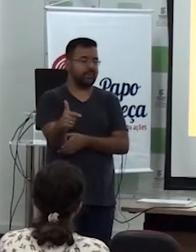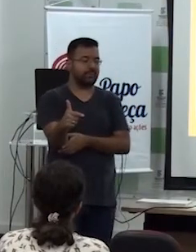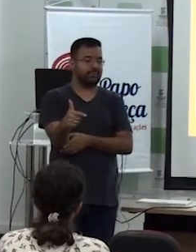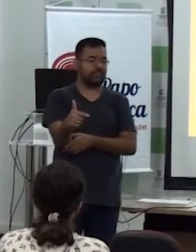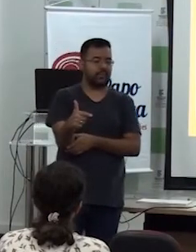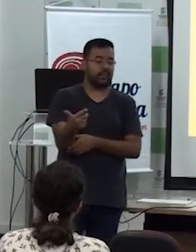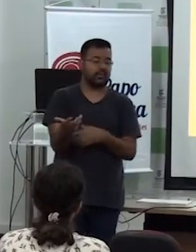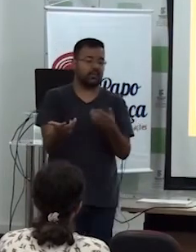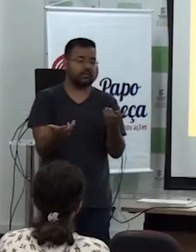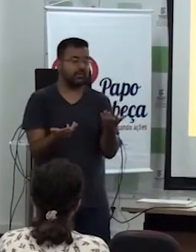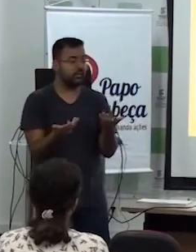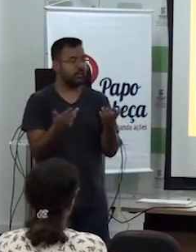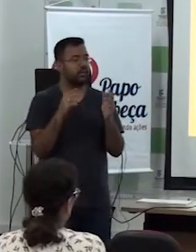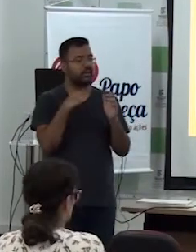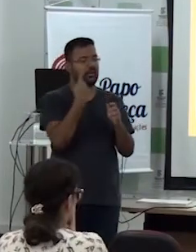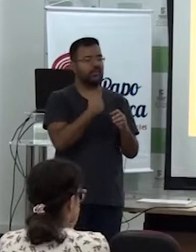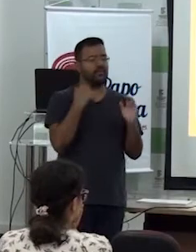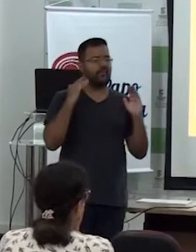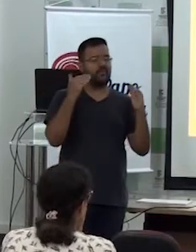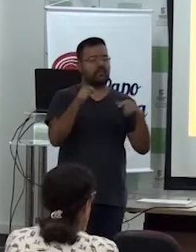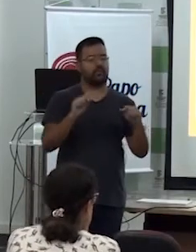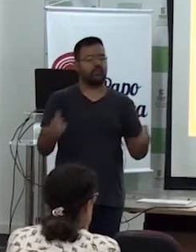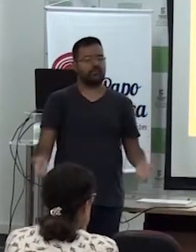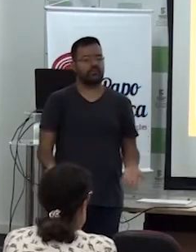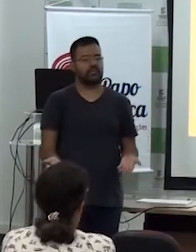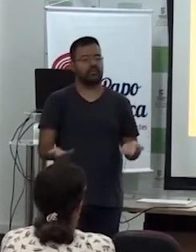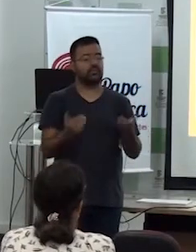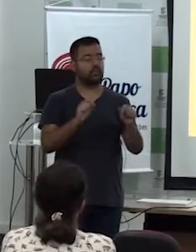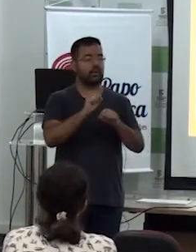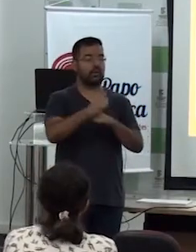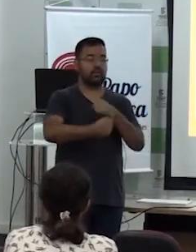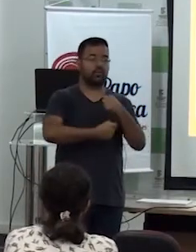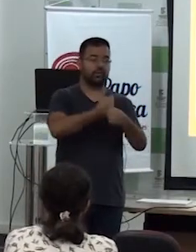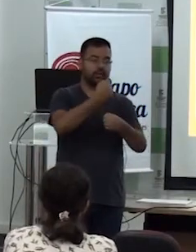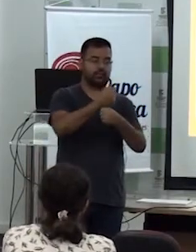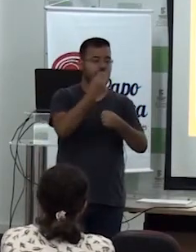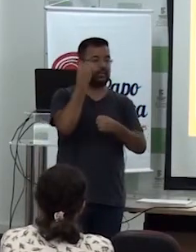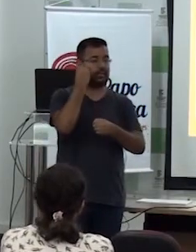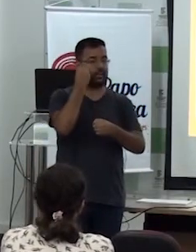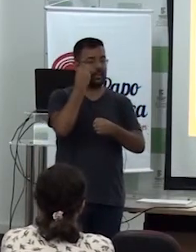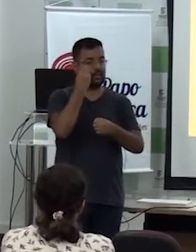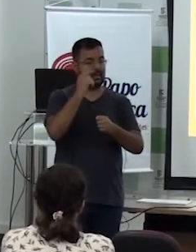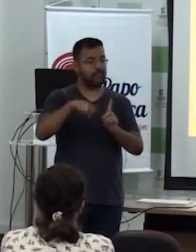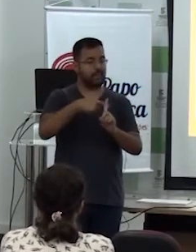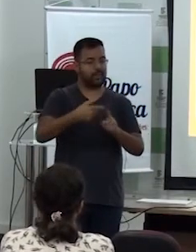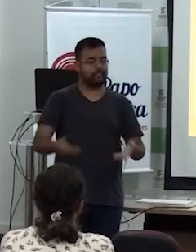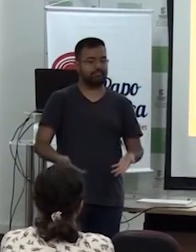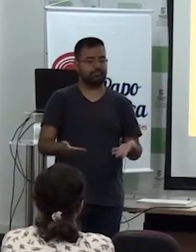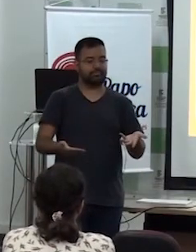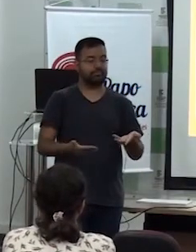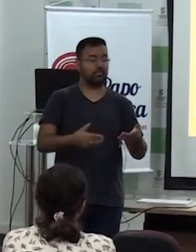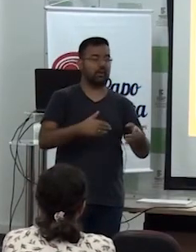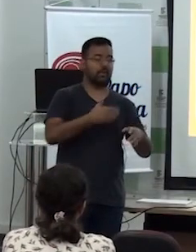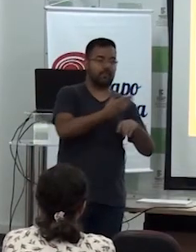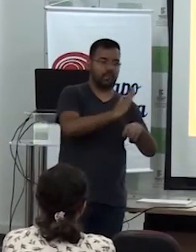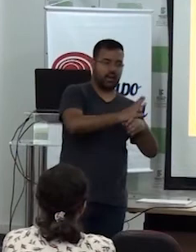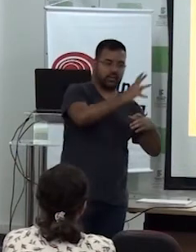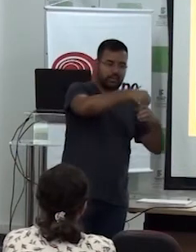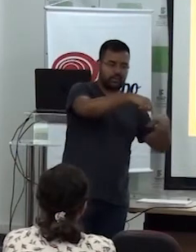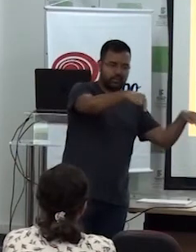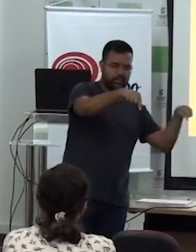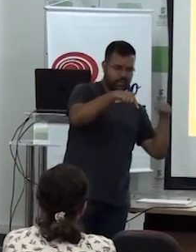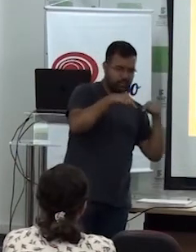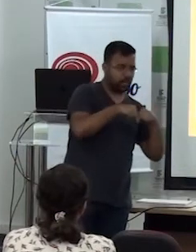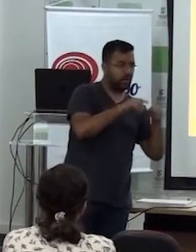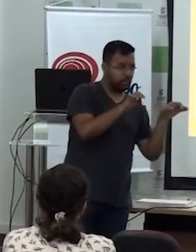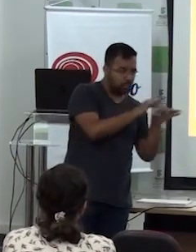assim, o que a gente visa é estar incentivando, a partir do ano que vem, é esse desenvolvimento de pesquisa a partir da própria prática em sala de aula. Né? E a gente